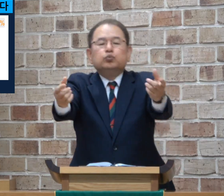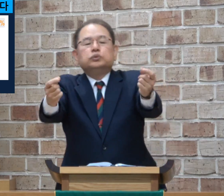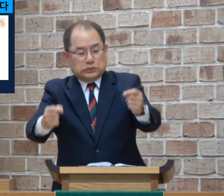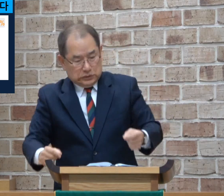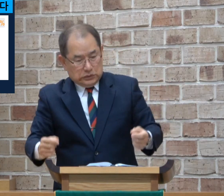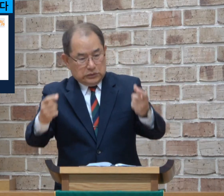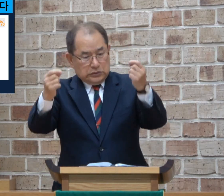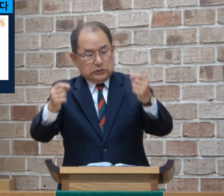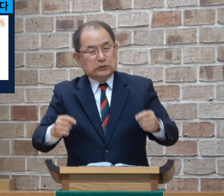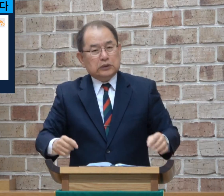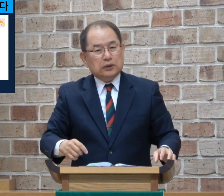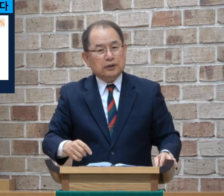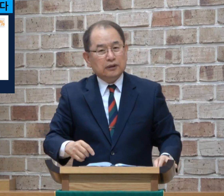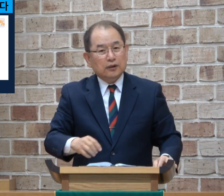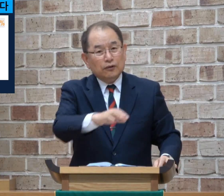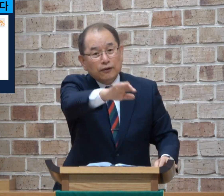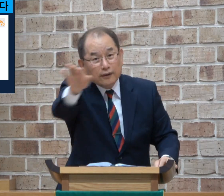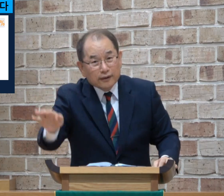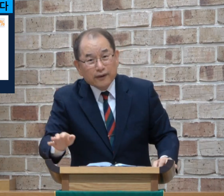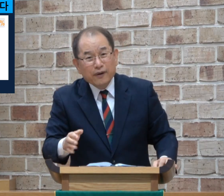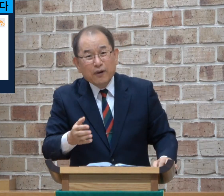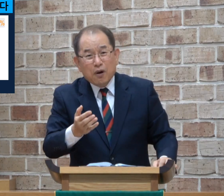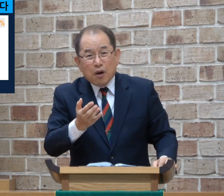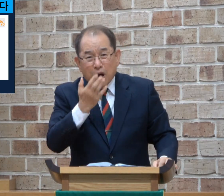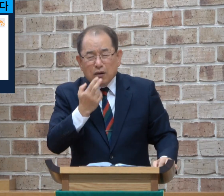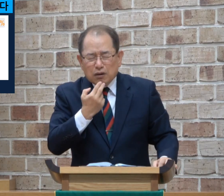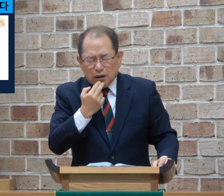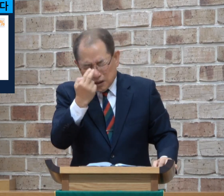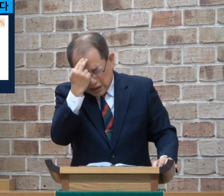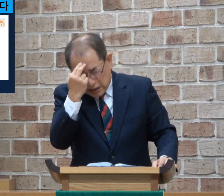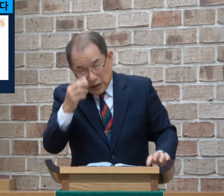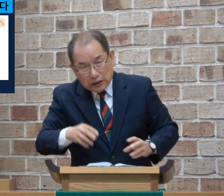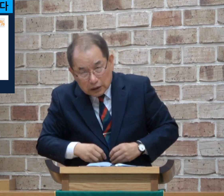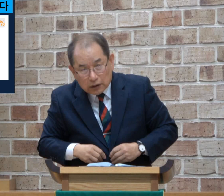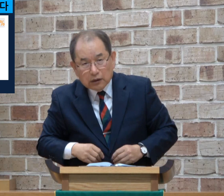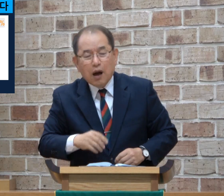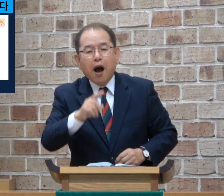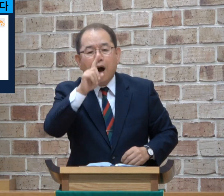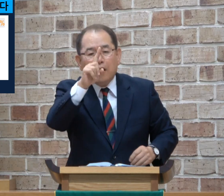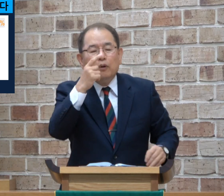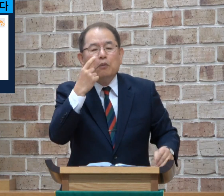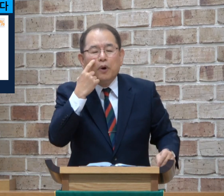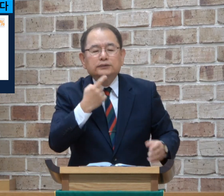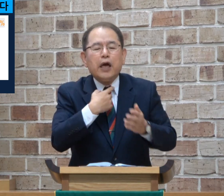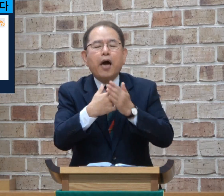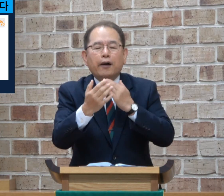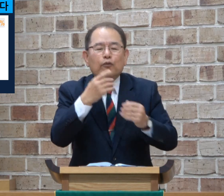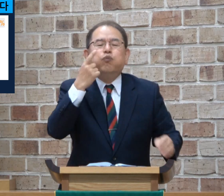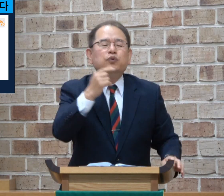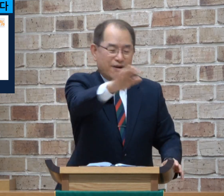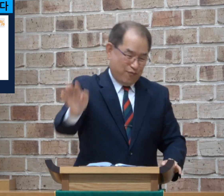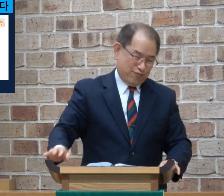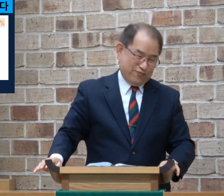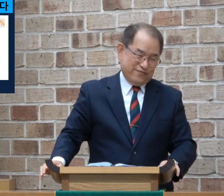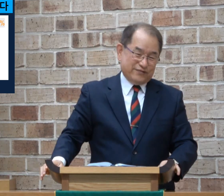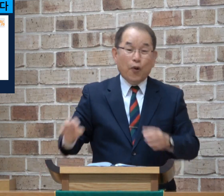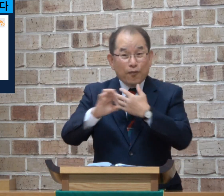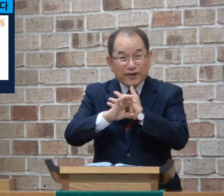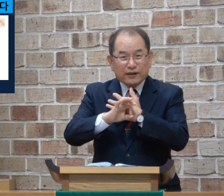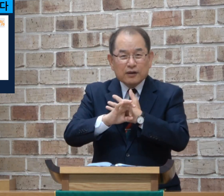존재하고 있습니다. 먹을 것이 없어서 배고픈 체험을 한번 해보십시오. 그러면 그